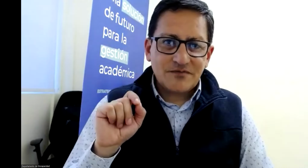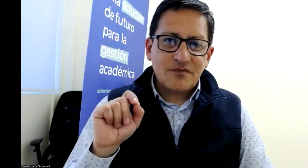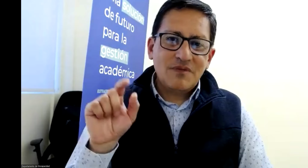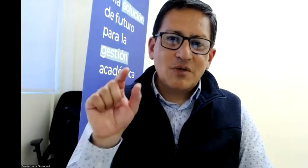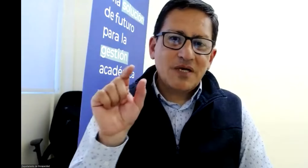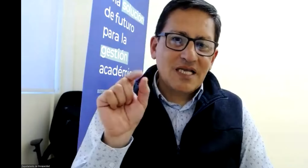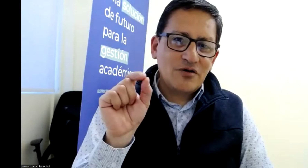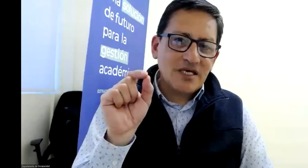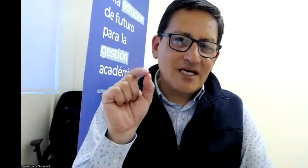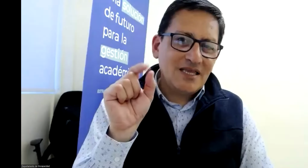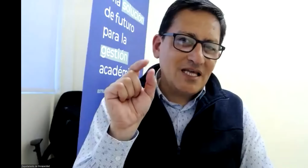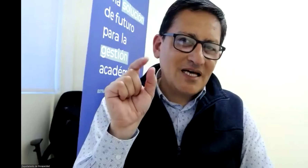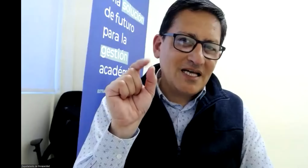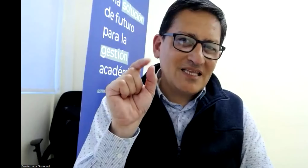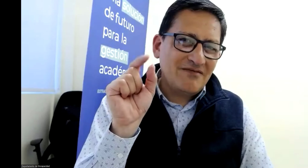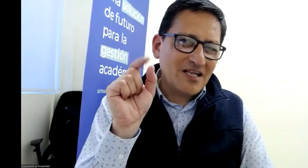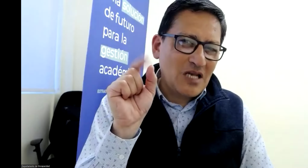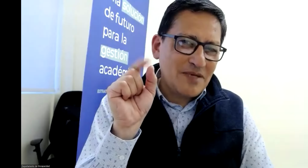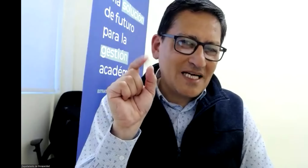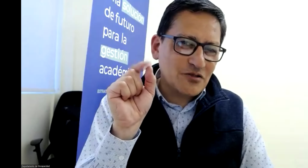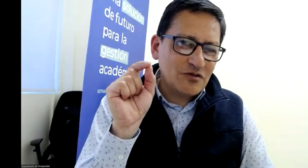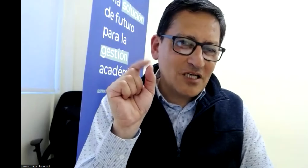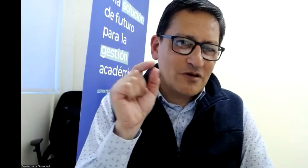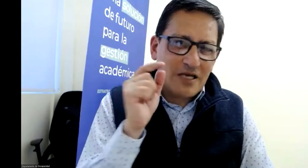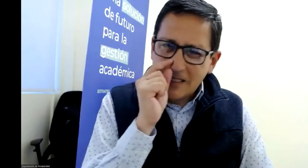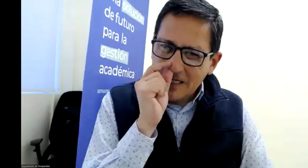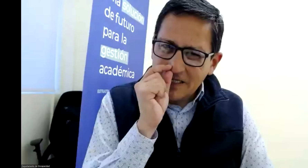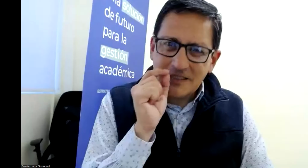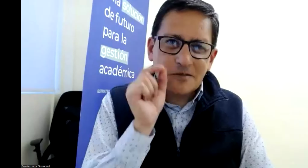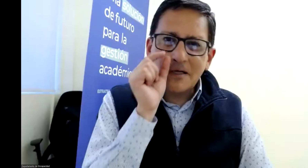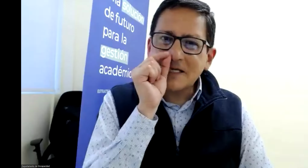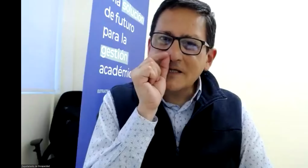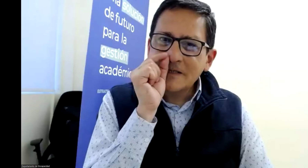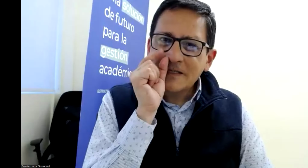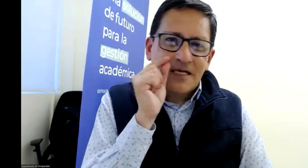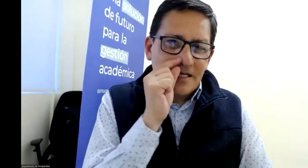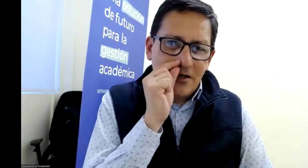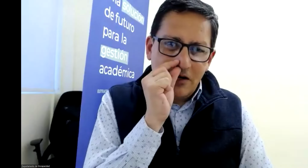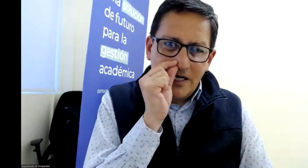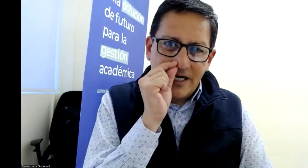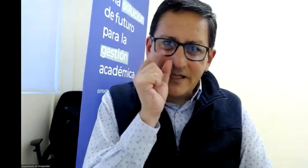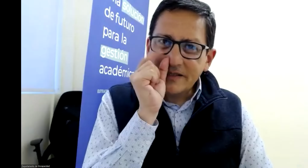vamos a imaginarnos que este efecto de la picazón que nos da aquí en la nariz aquí en el lado de la nariz